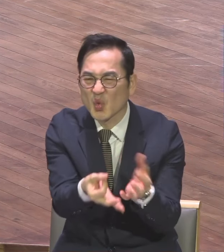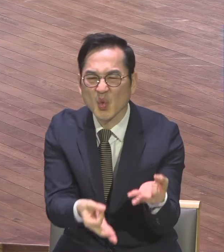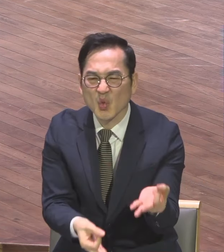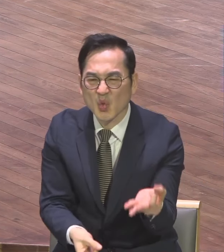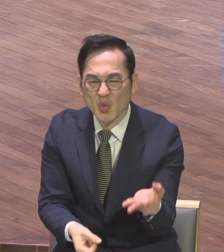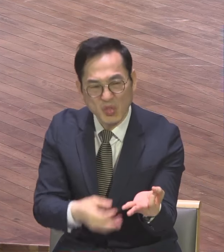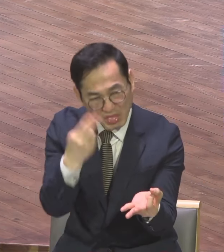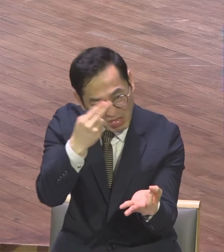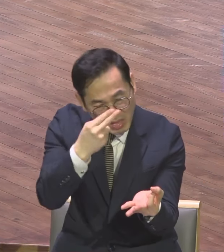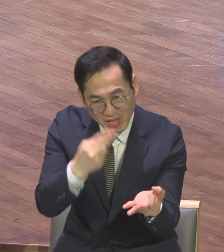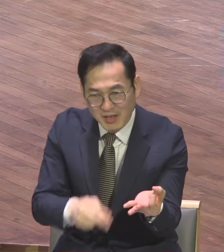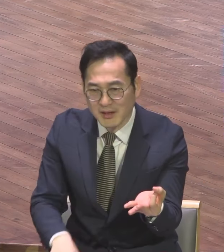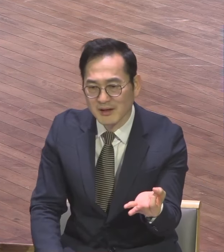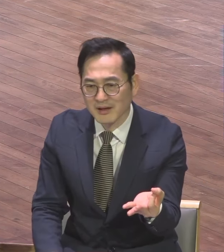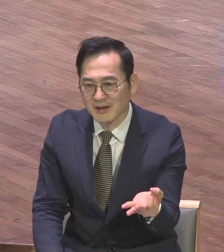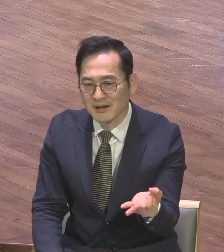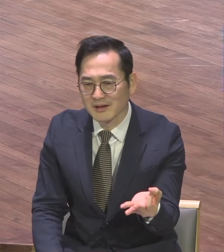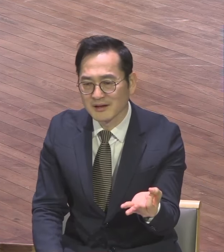그러니 성인들 어떻게 받아요?